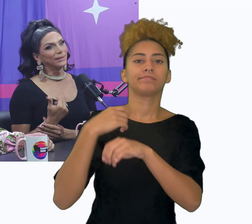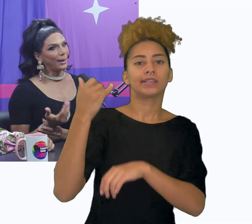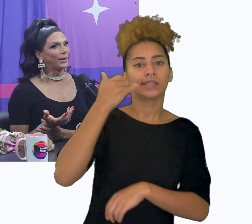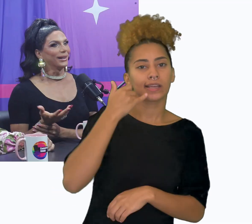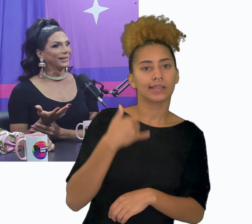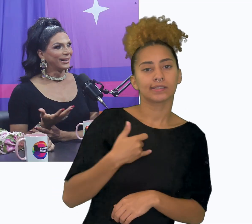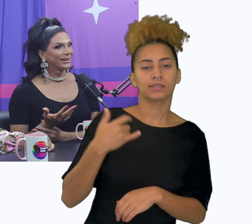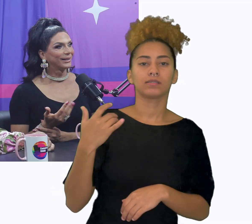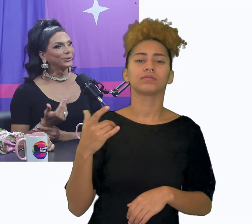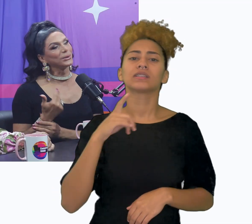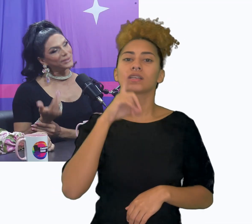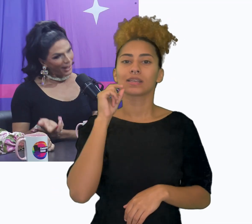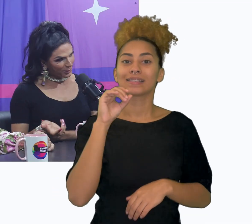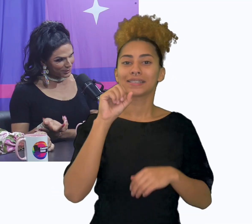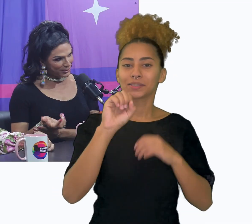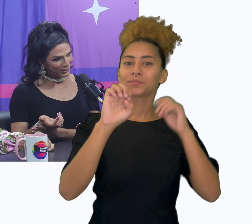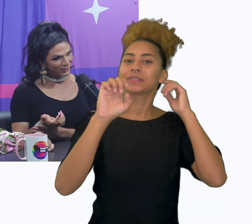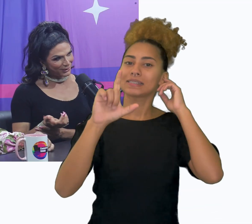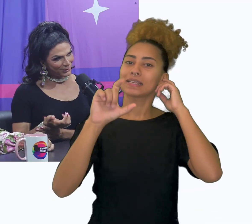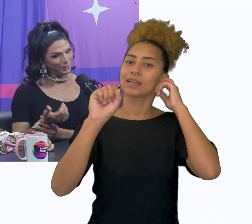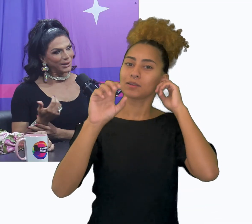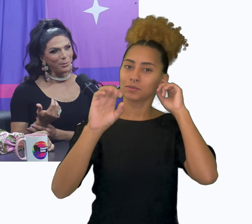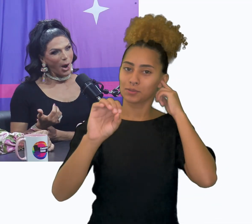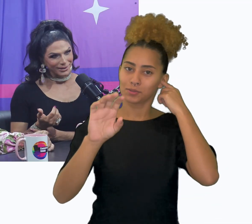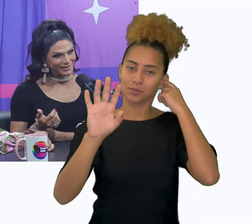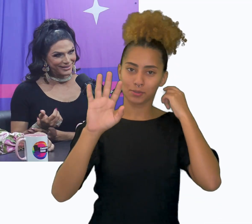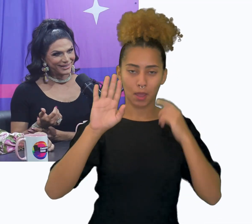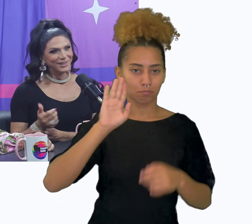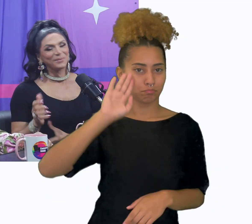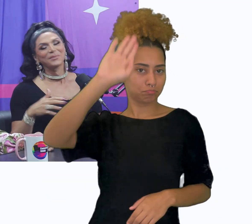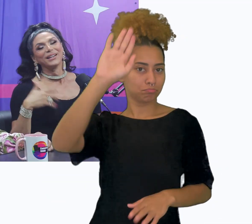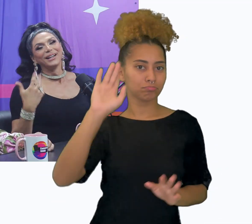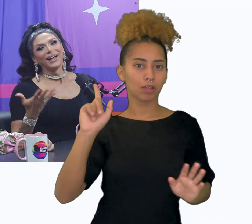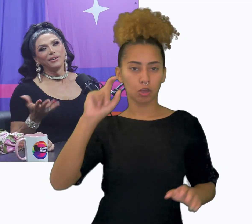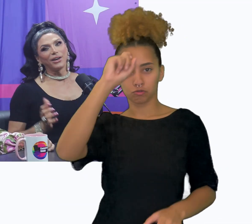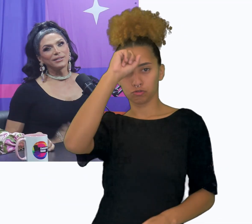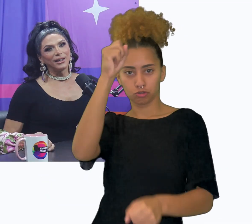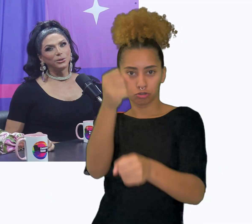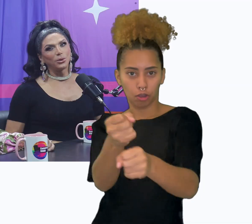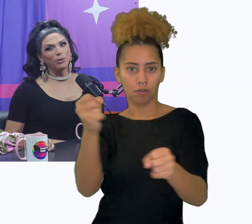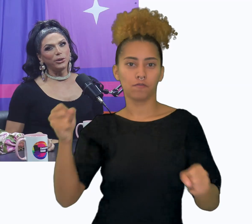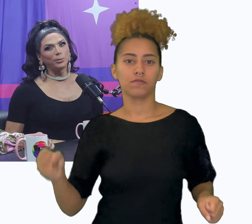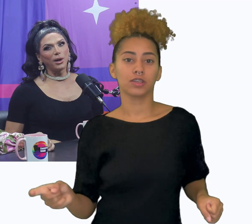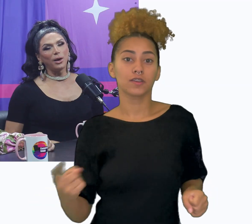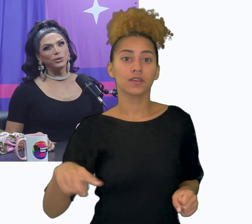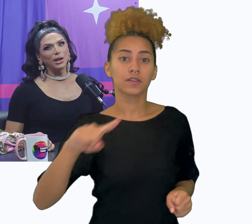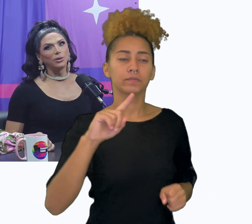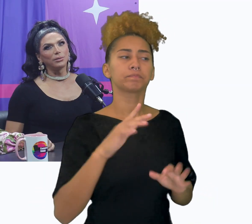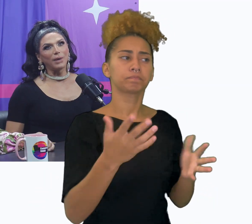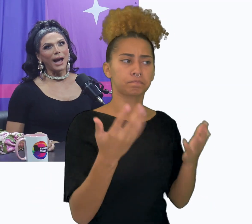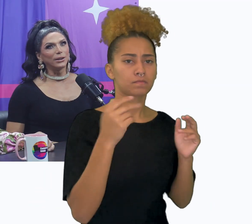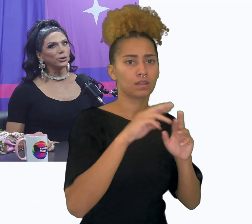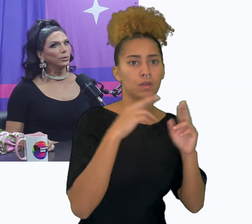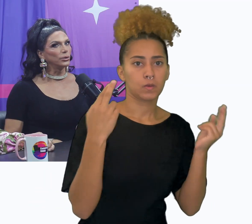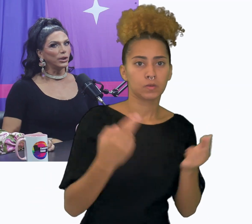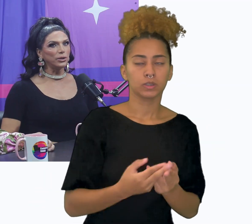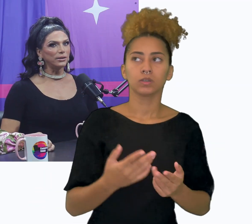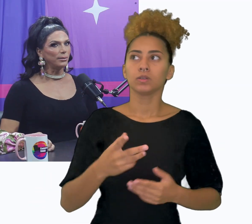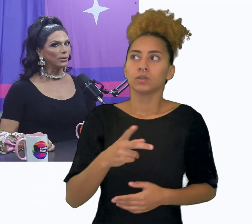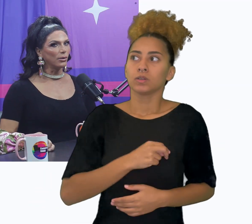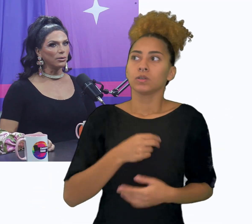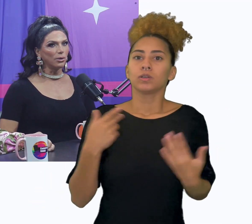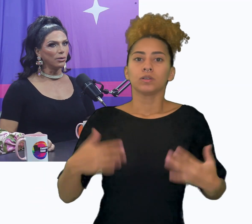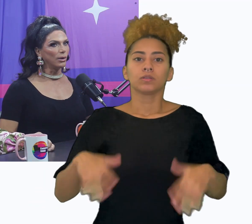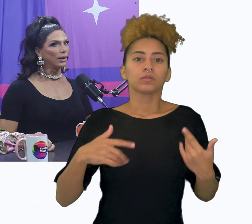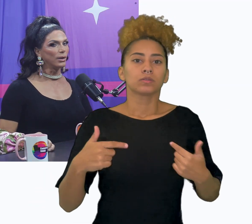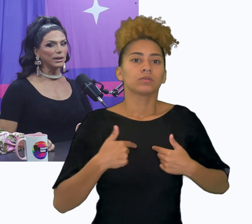né? De quem é a ligação? Do Celso, do Big Boss. Fazendo um convite para uma reunião. Aí todo mundo, gente, eu